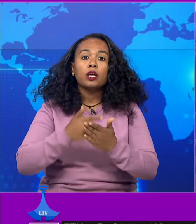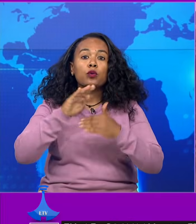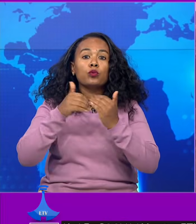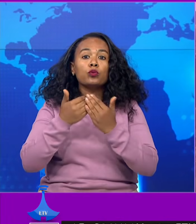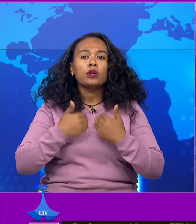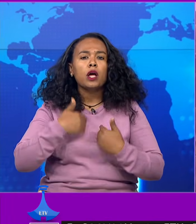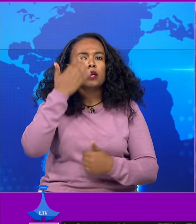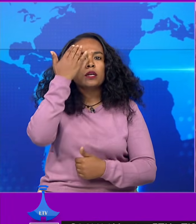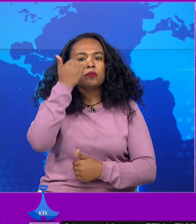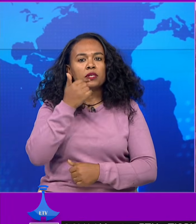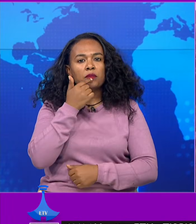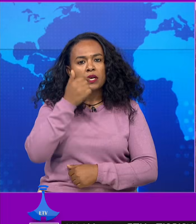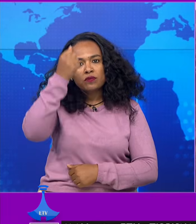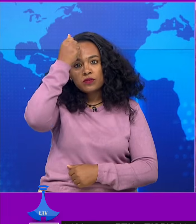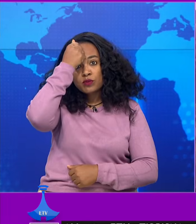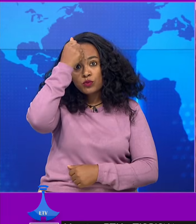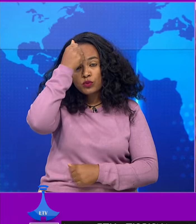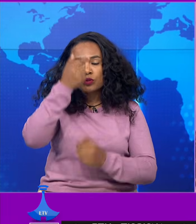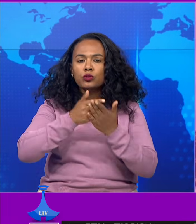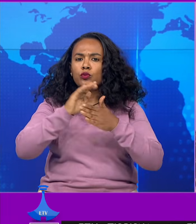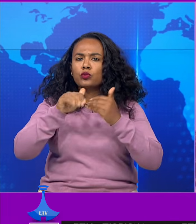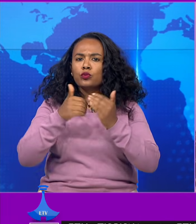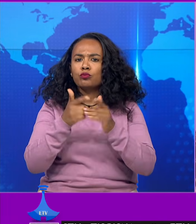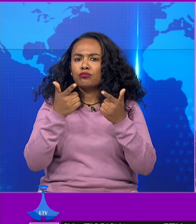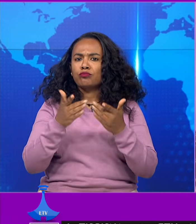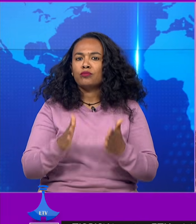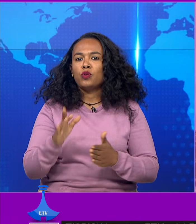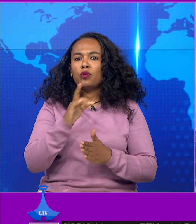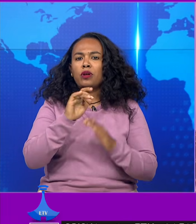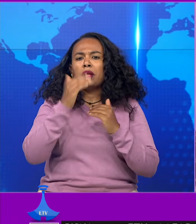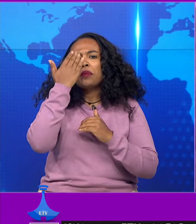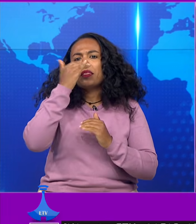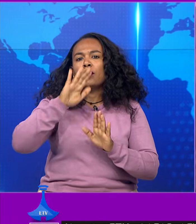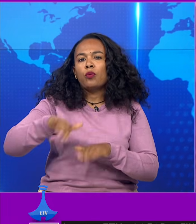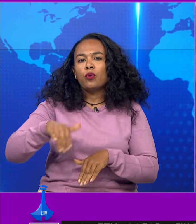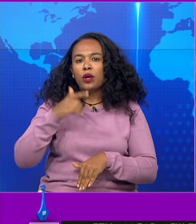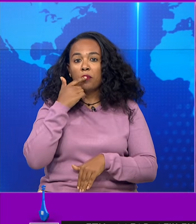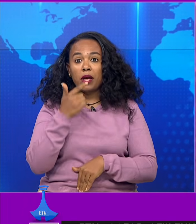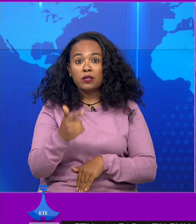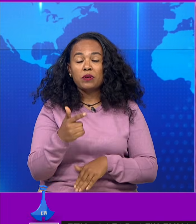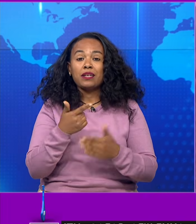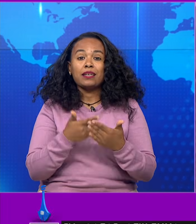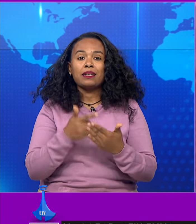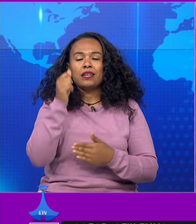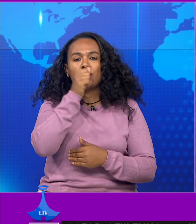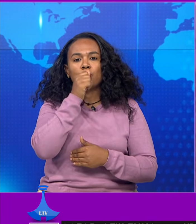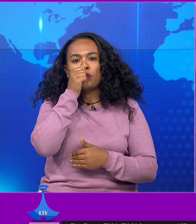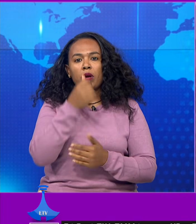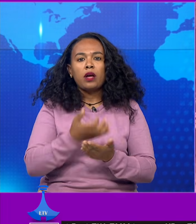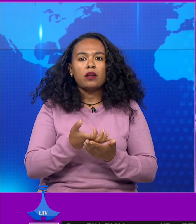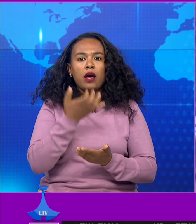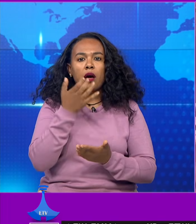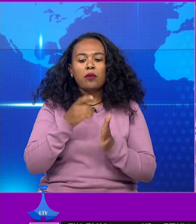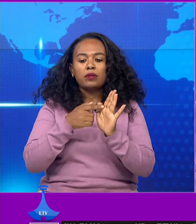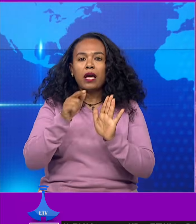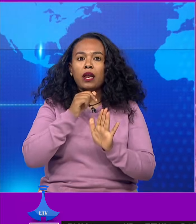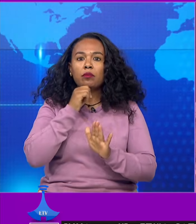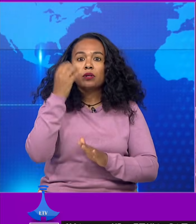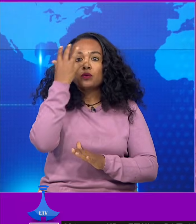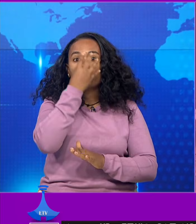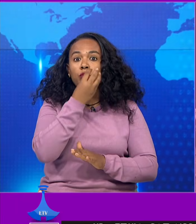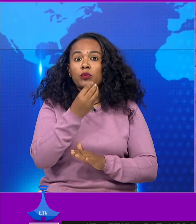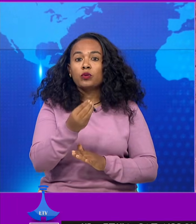ለምን የሚያስብል ቁጭት፣ ይህን ሁሉ ታድለን እንዴት ተውነው የሚያስብል ብሶት፣ ይህ የኢትዮጵያን ሀብት ያለመግለጥ